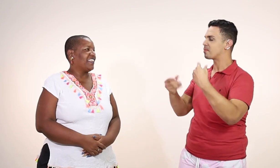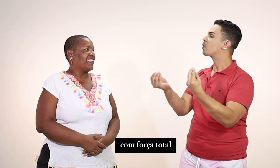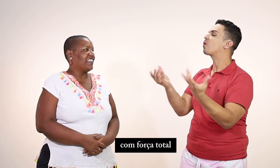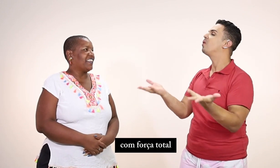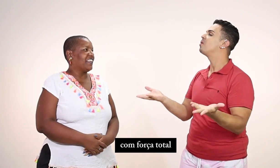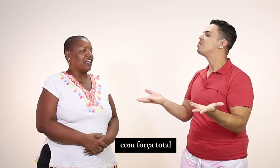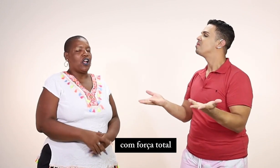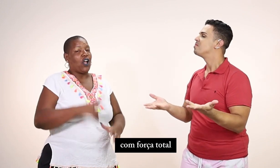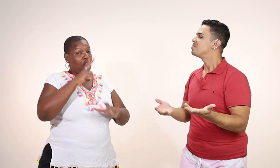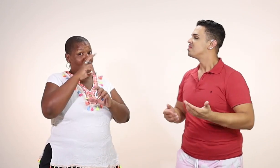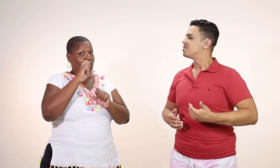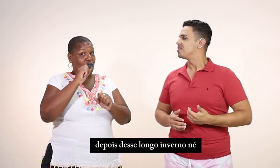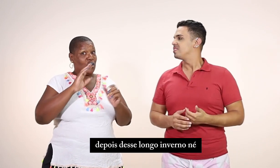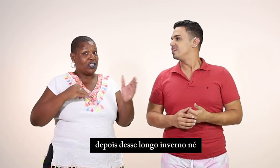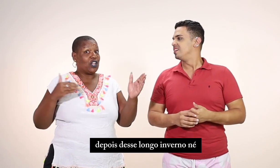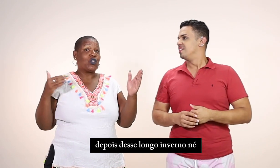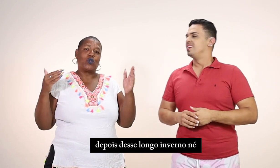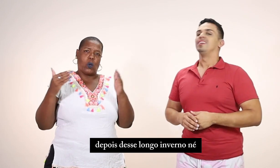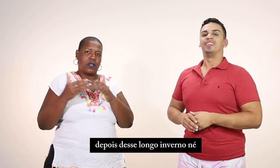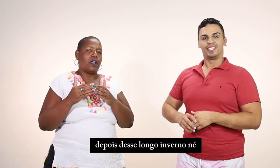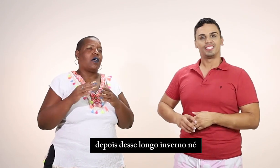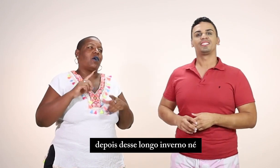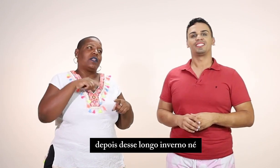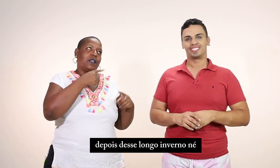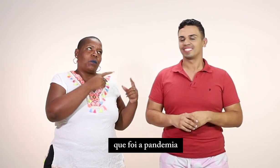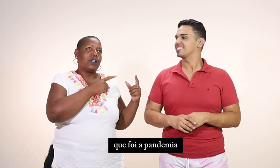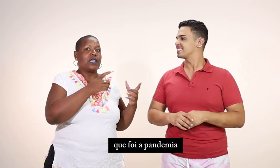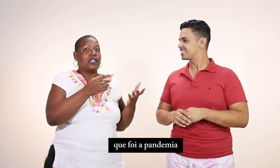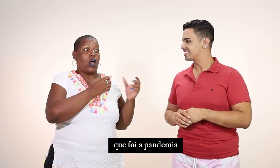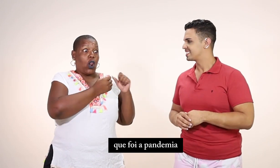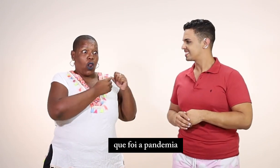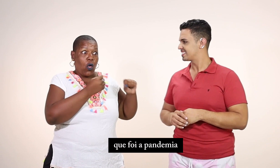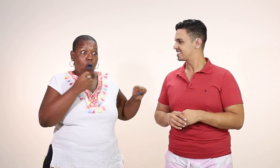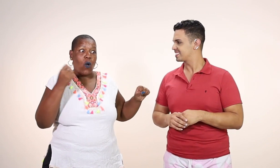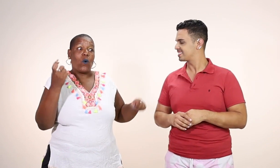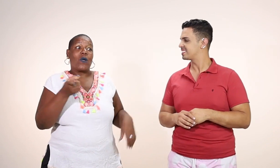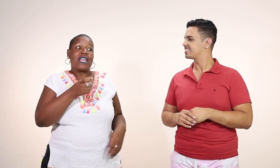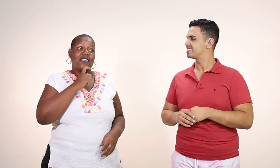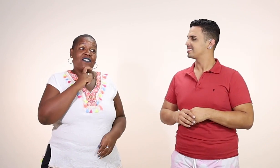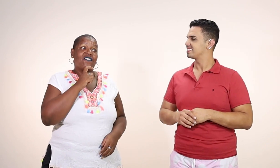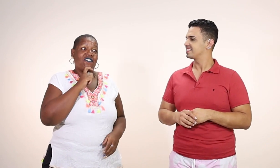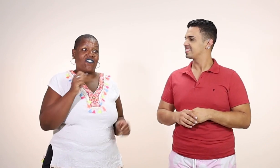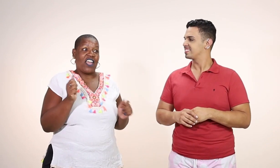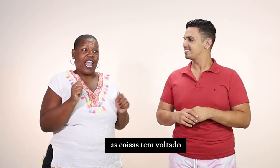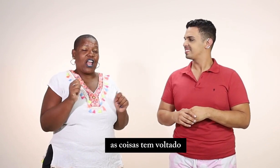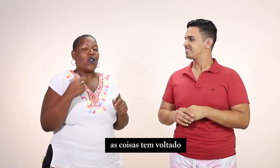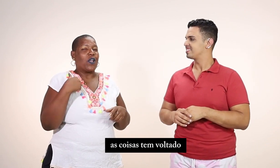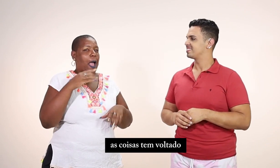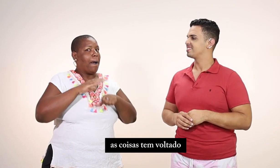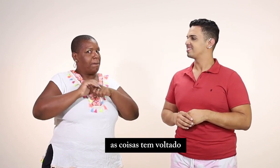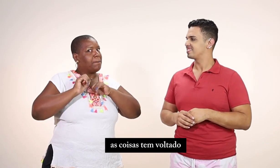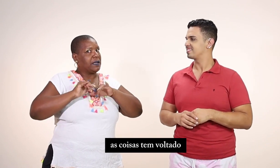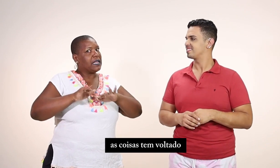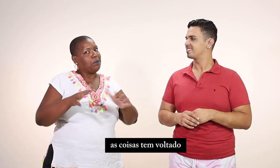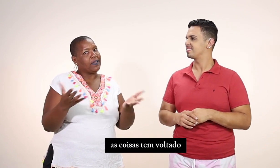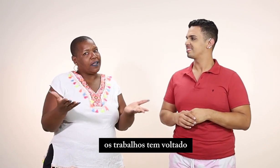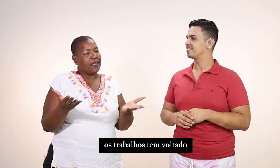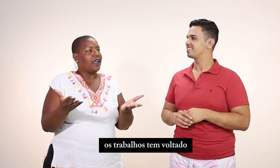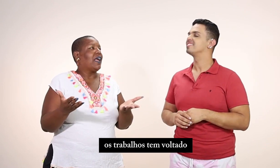força total, depois desse longo inverno, né, que foi a pandemia, as coisas têm voltado, os trabalhos